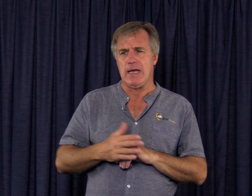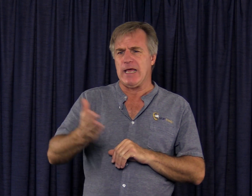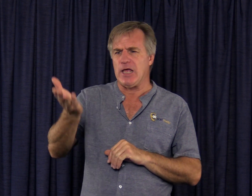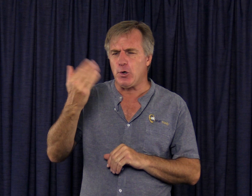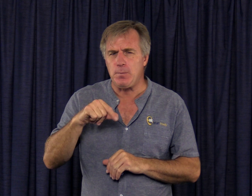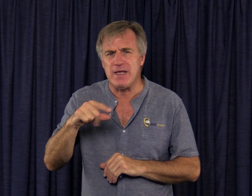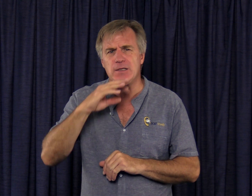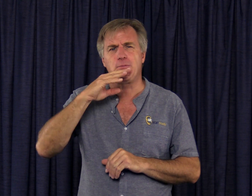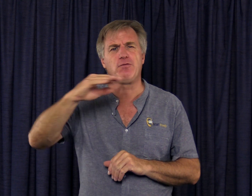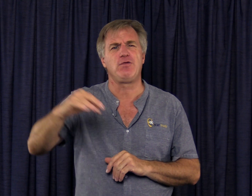En hy roep hierdie profeet